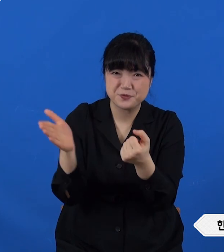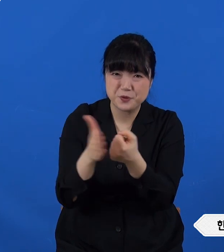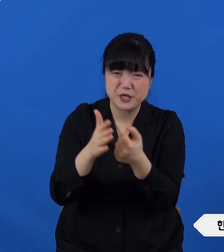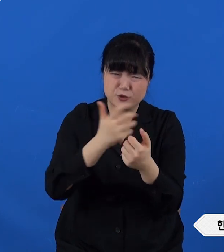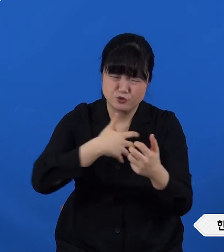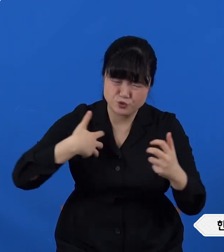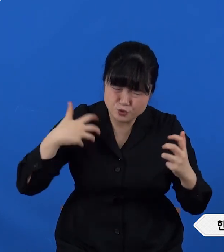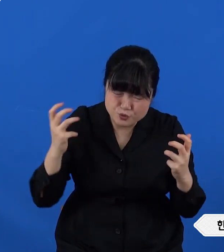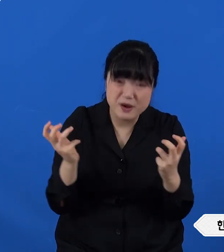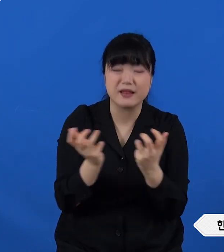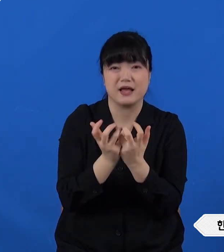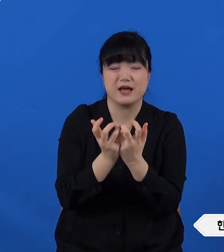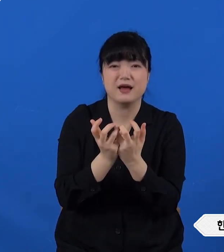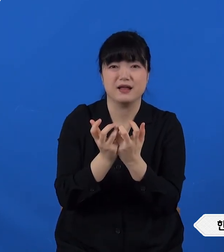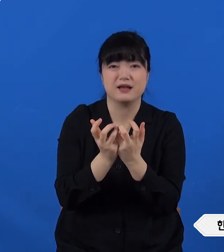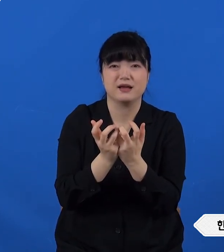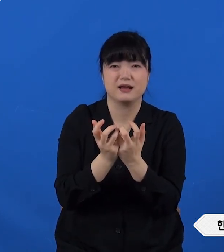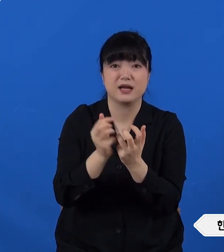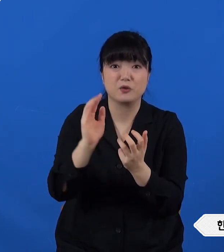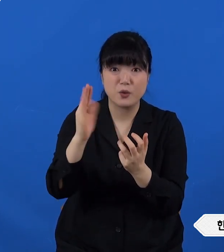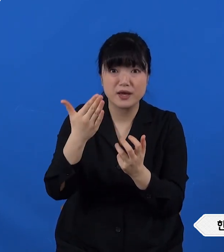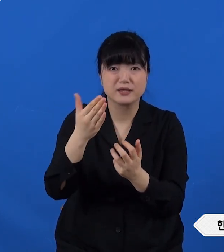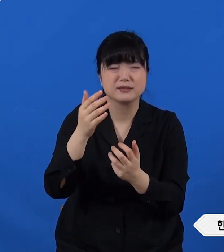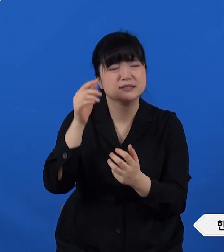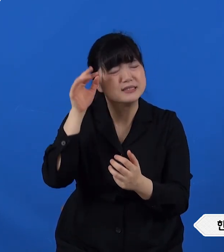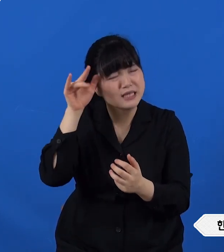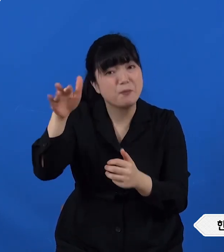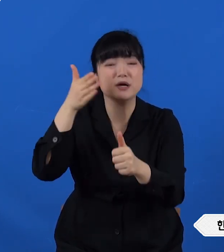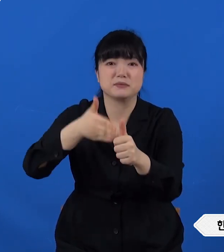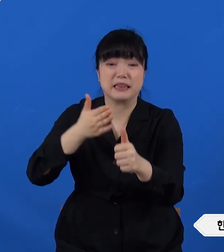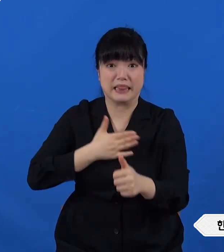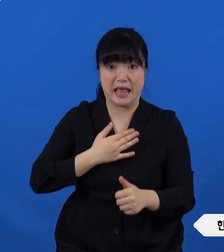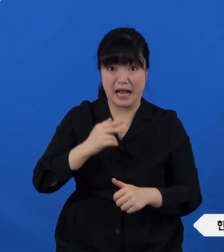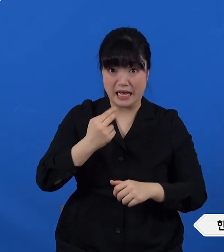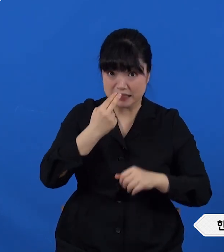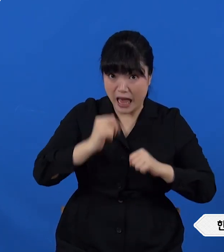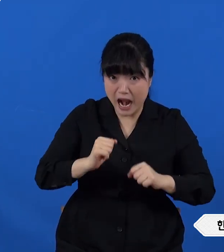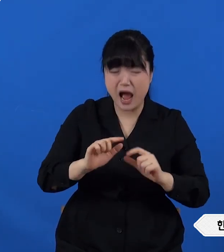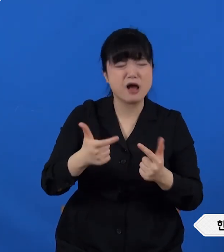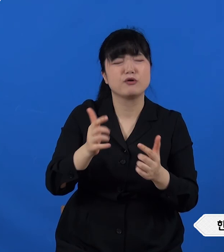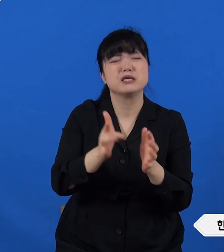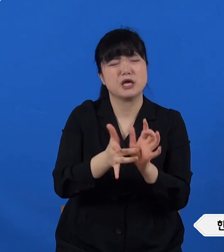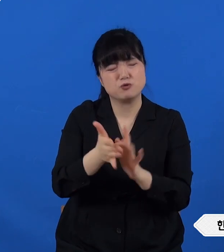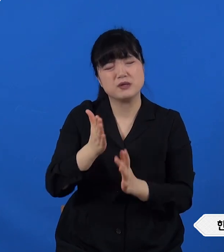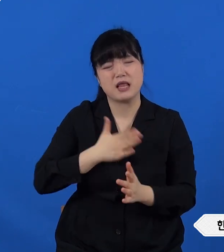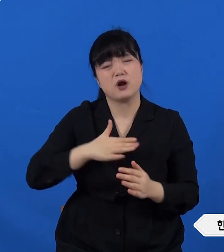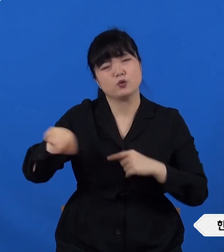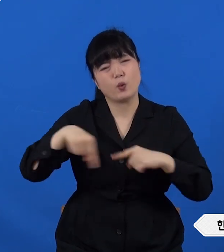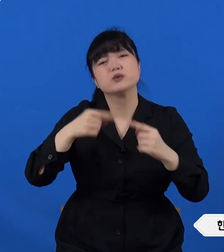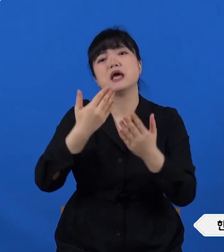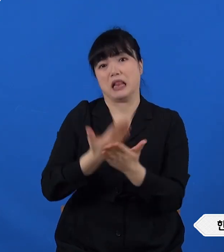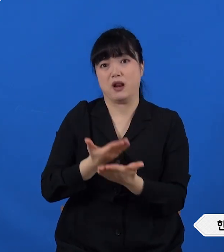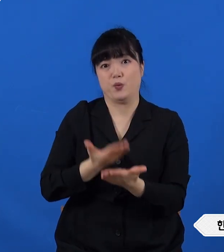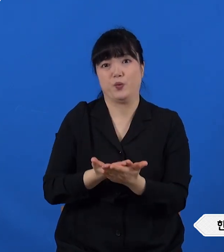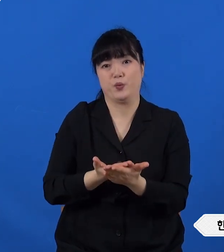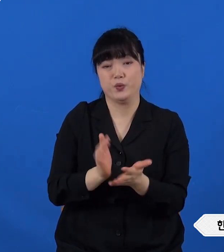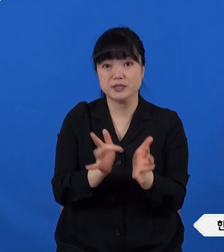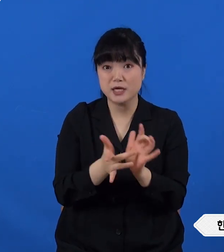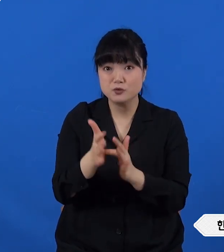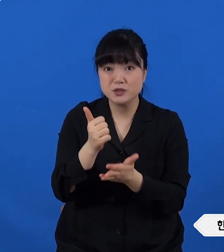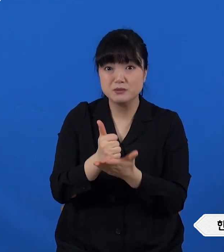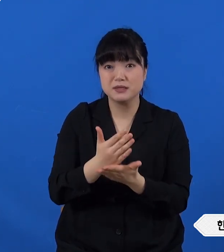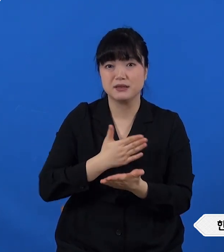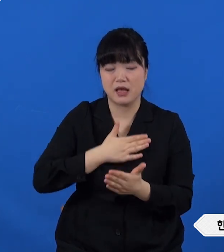있도록 여러분 사모하십시다. 내가 사는 것이 아니라 예수님께서 나를 통치해 주시고 예수님이